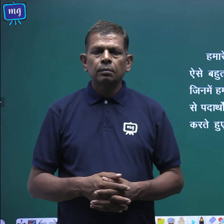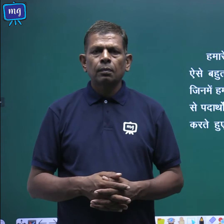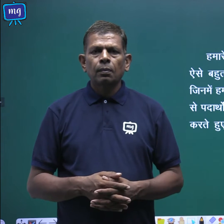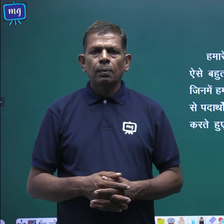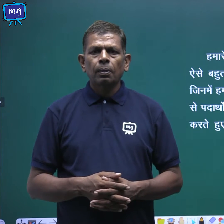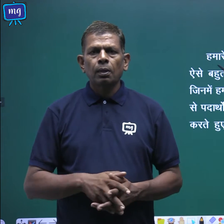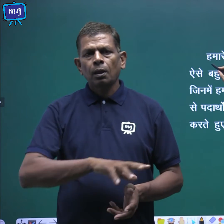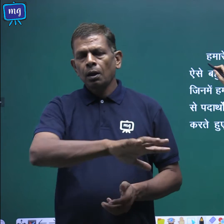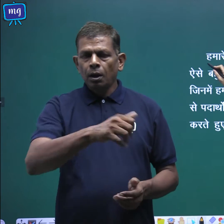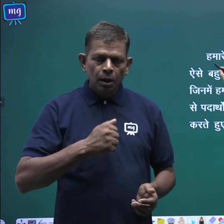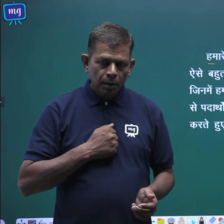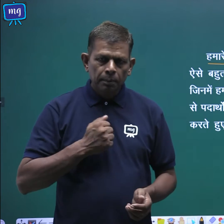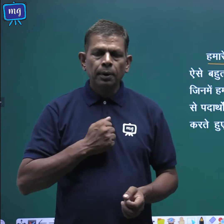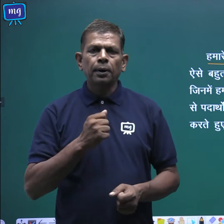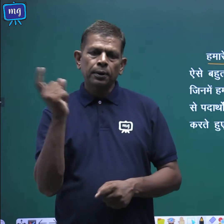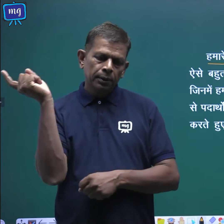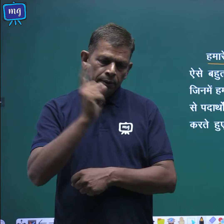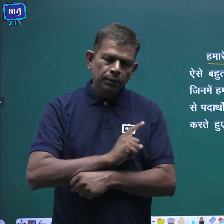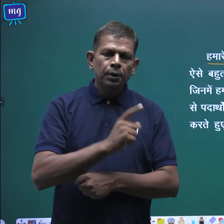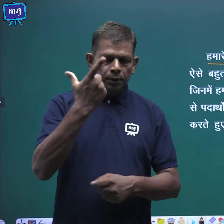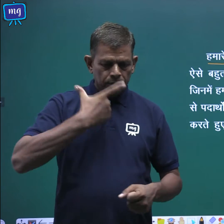हमारे दैनिक जीवन में